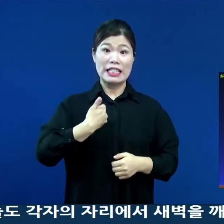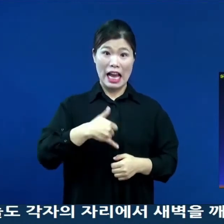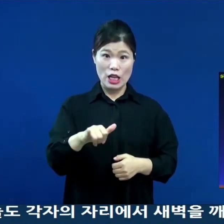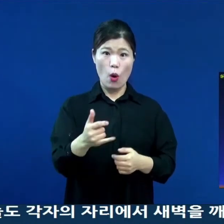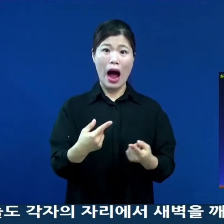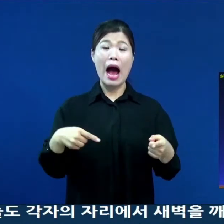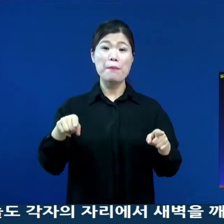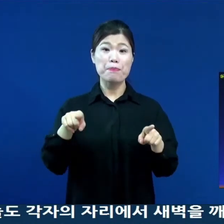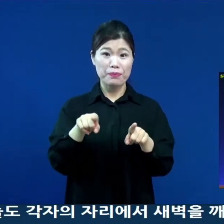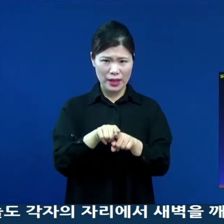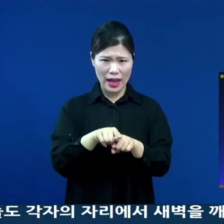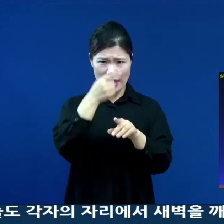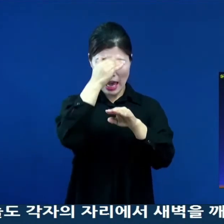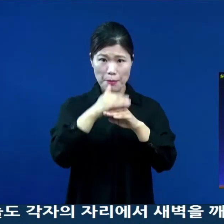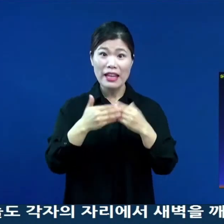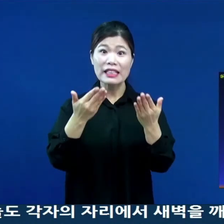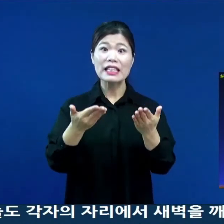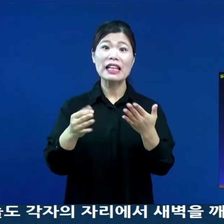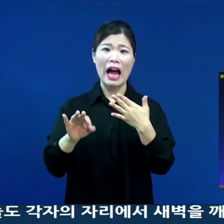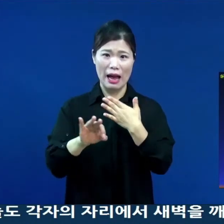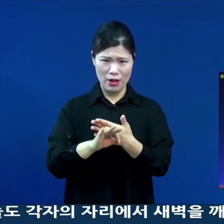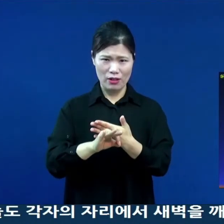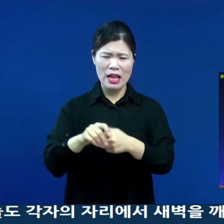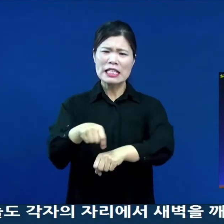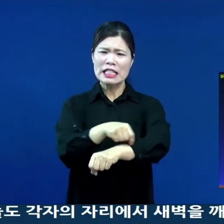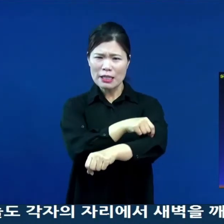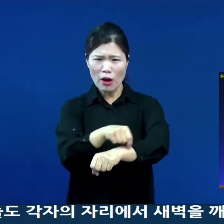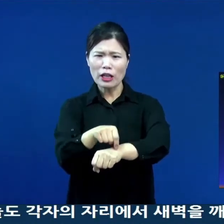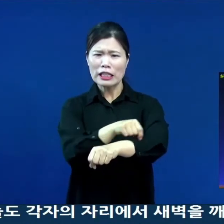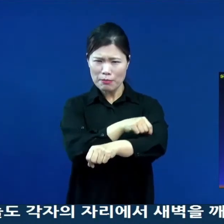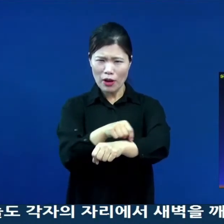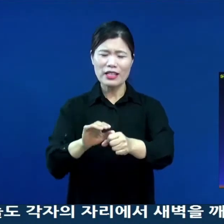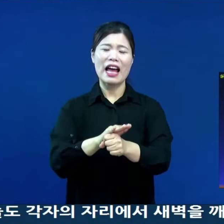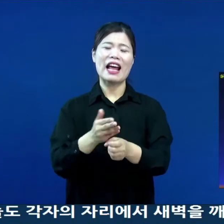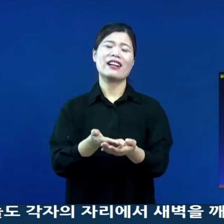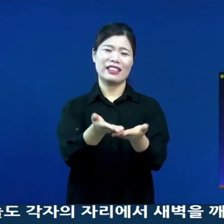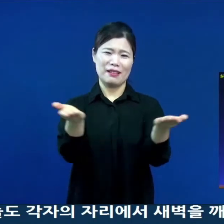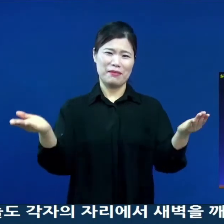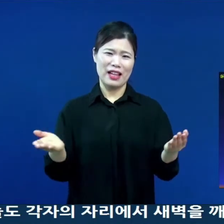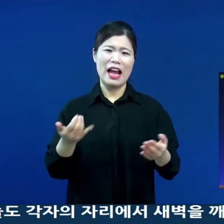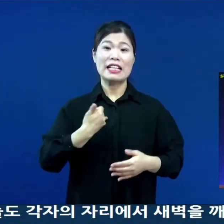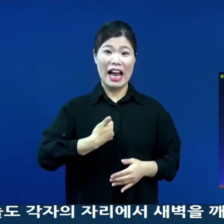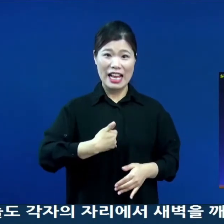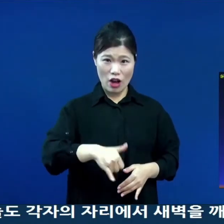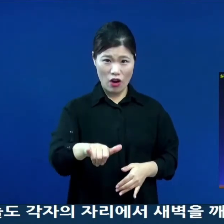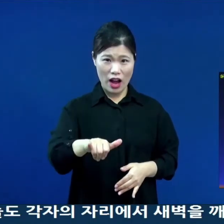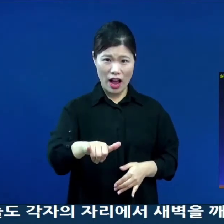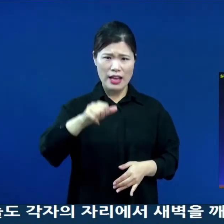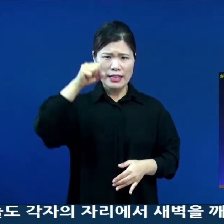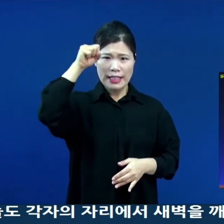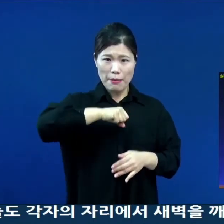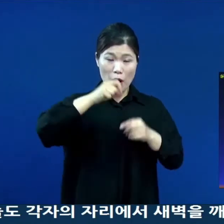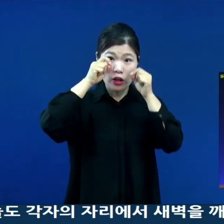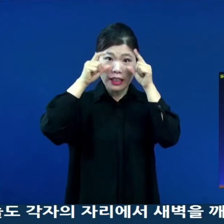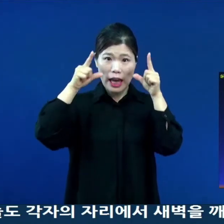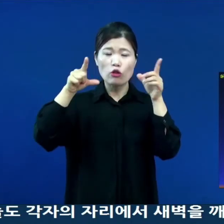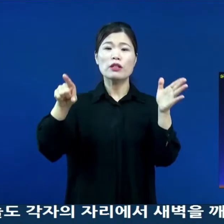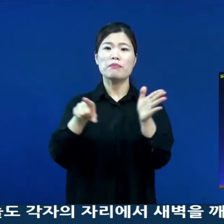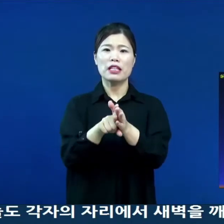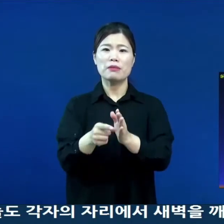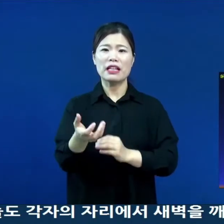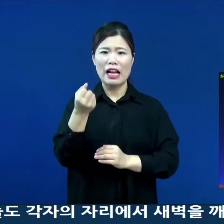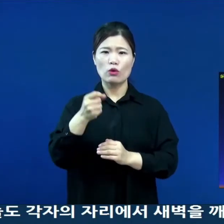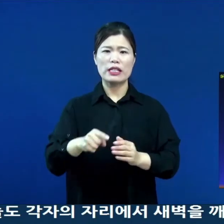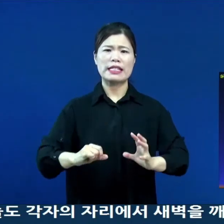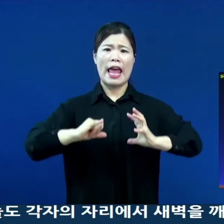자리에 있는 충현의 가족들 특별히 사랑을 전합니다. 여러분의 자녀가 새벽을 깨우는 믿음으로 이